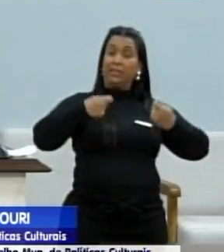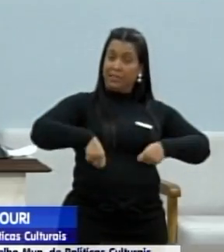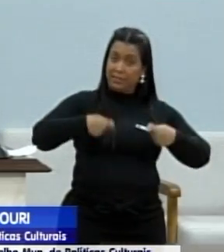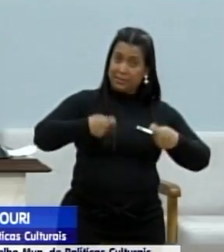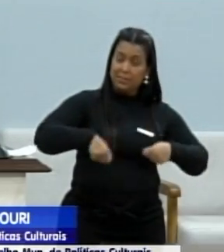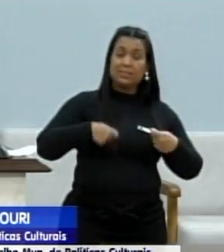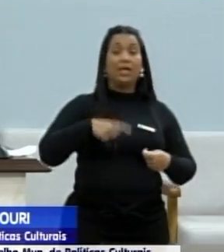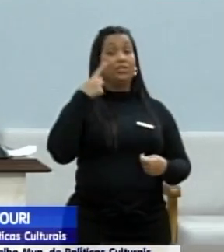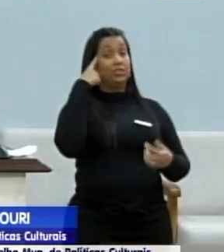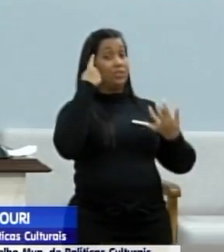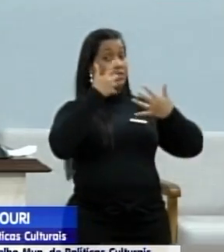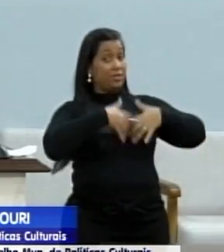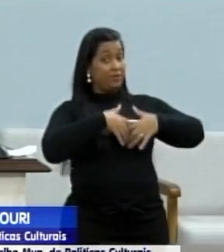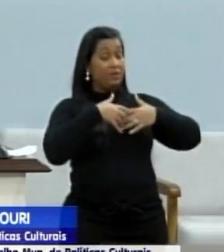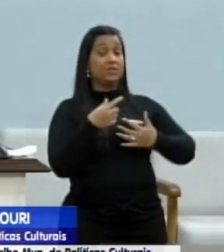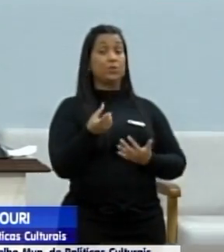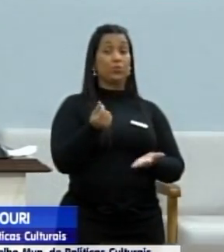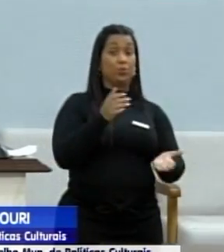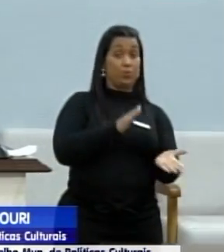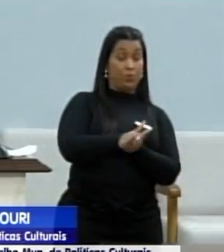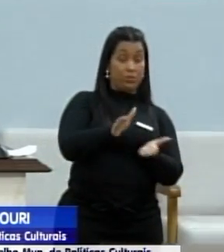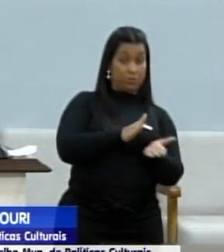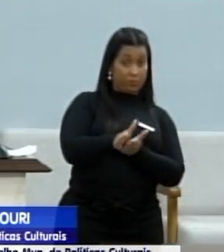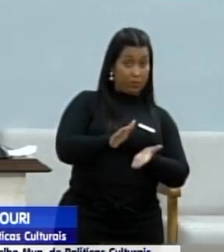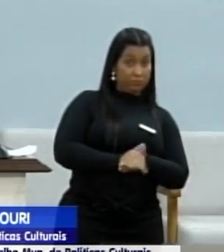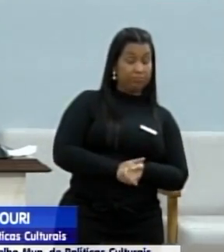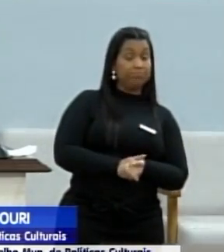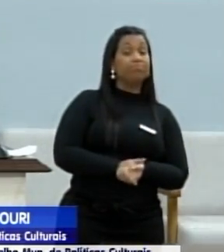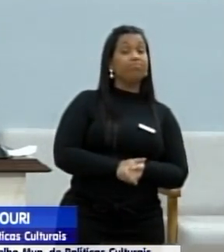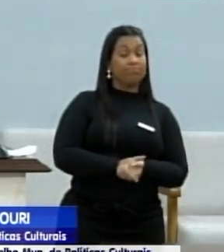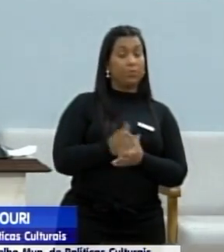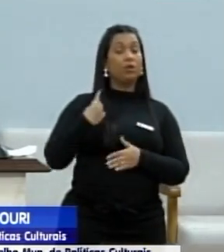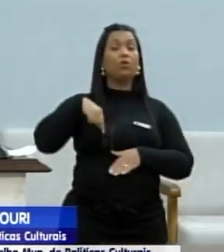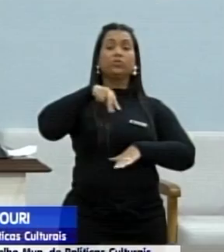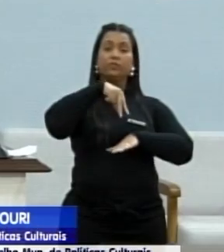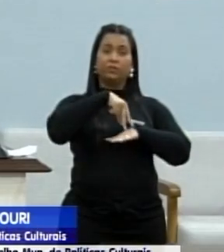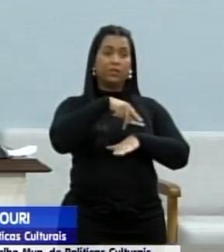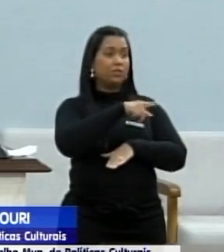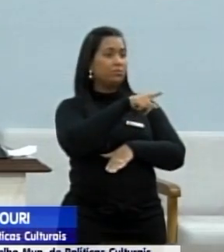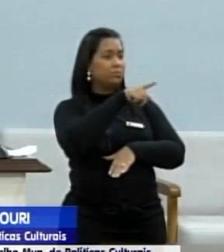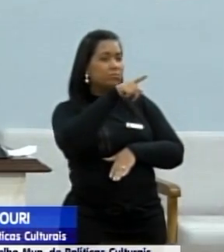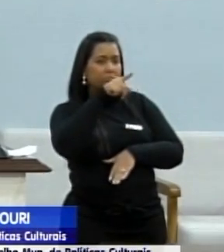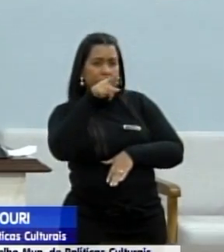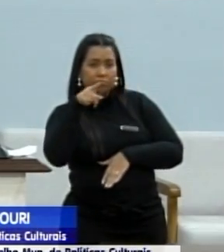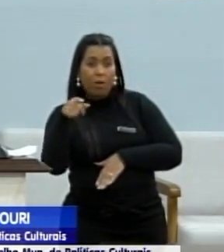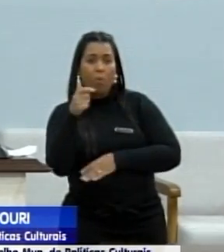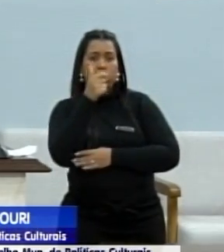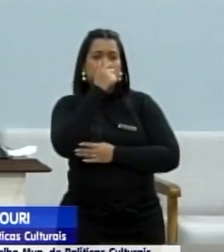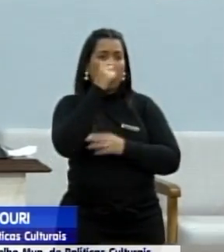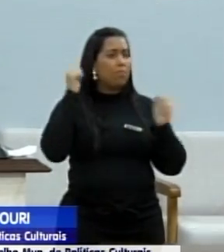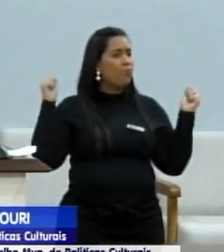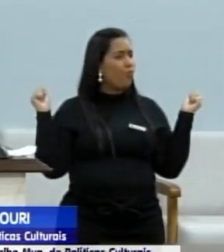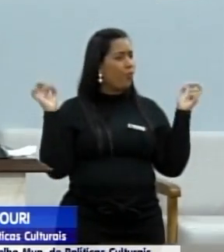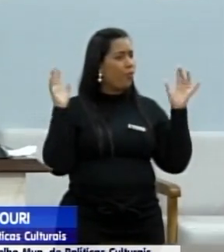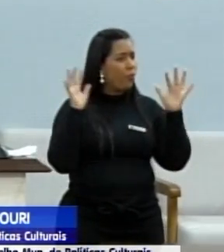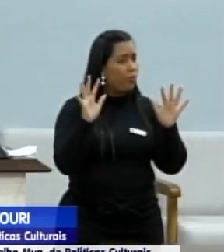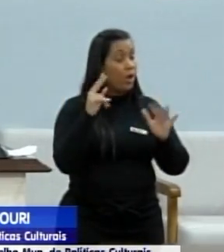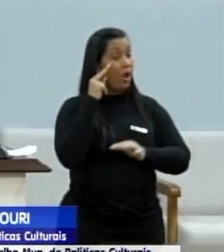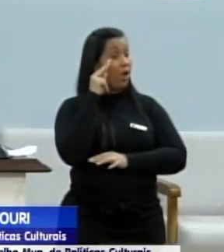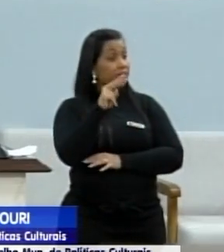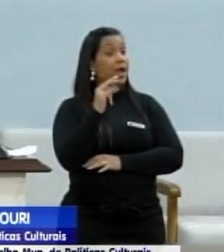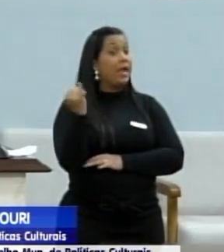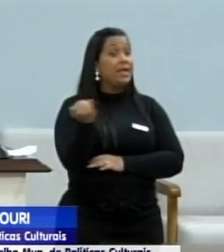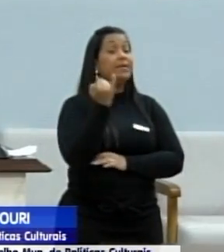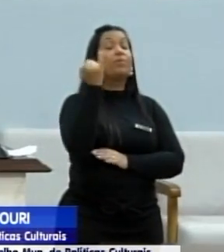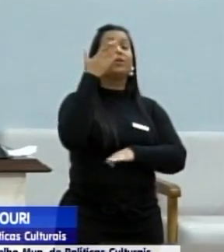dessa reflexão sobre o orçamento. E aí, quando a gente vem aqui, a gente vê essa casa lotada, várias pessoas, a gente vê a